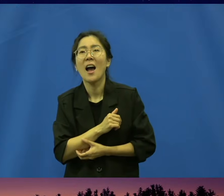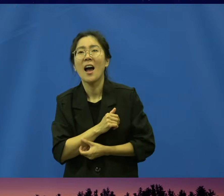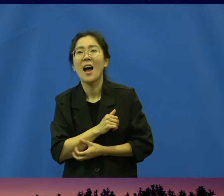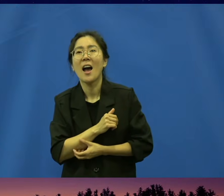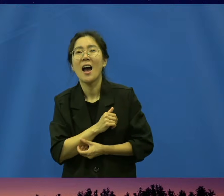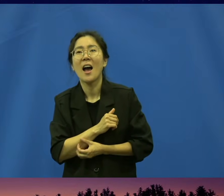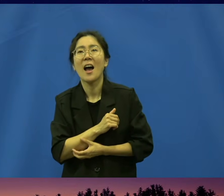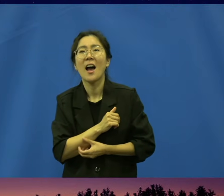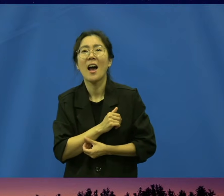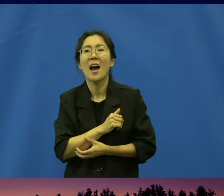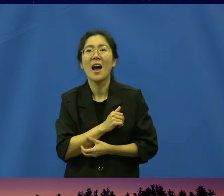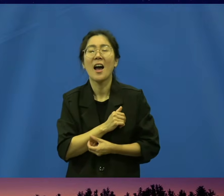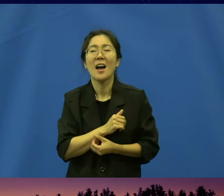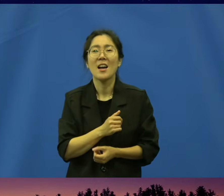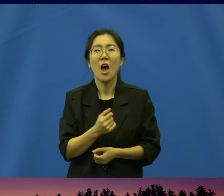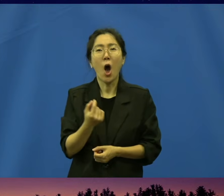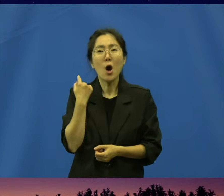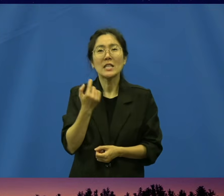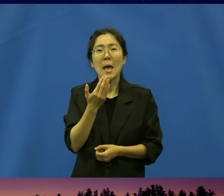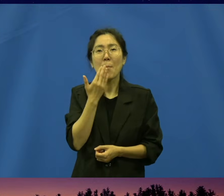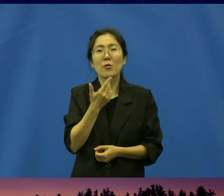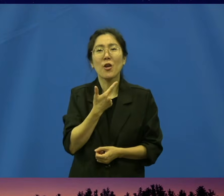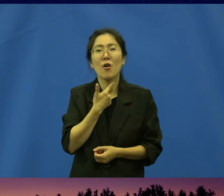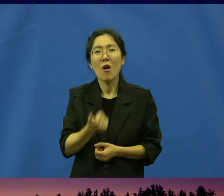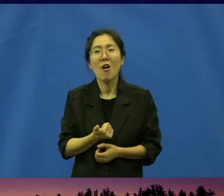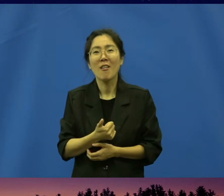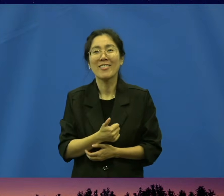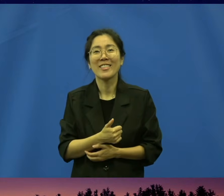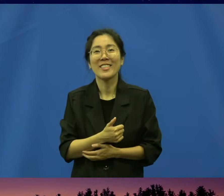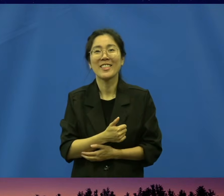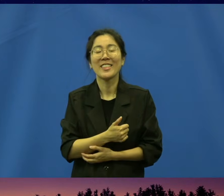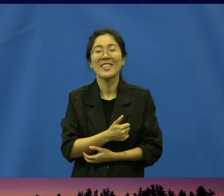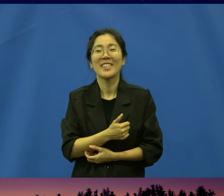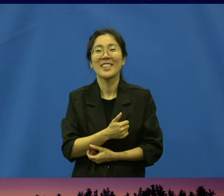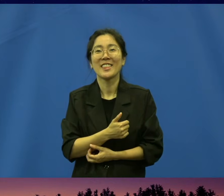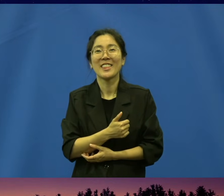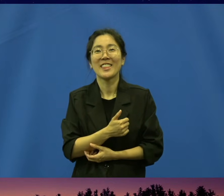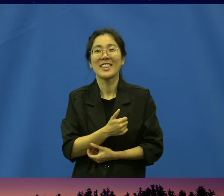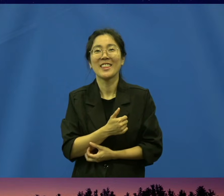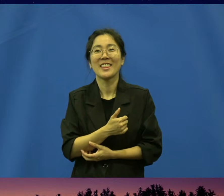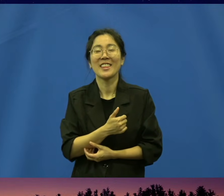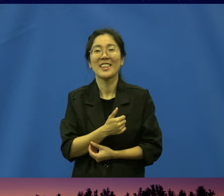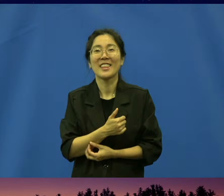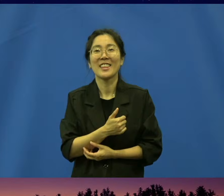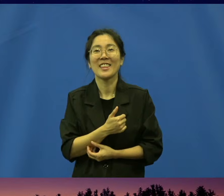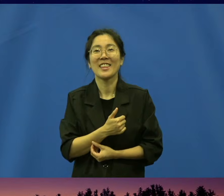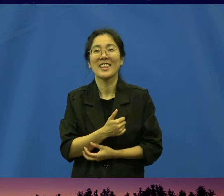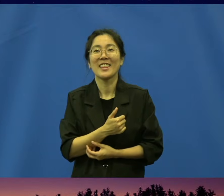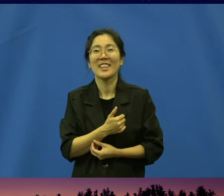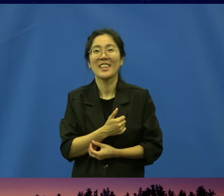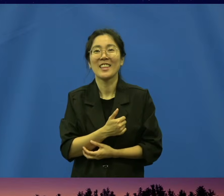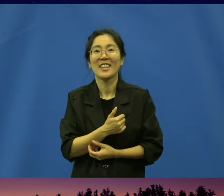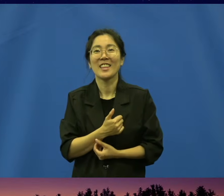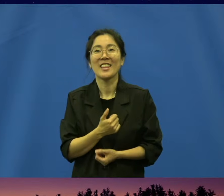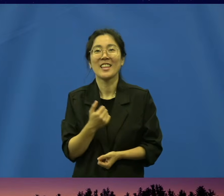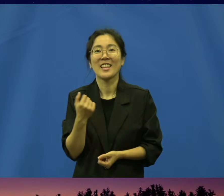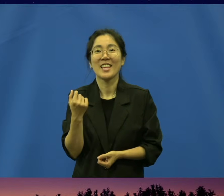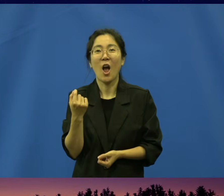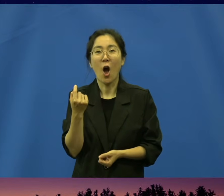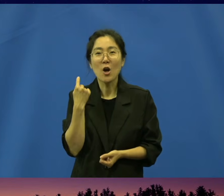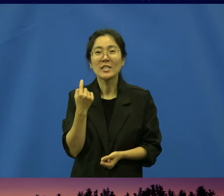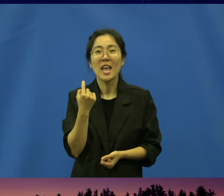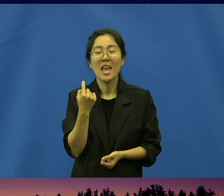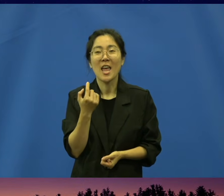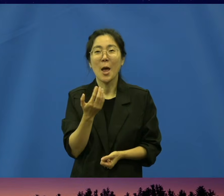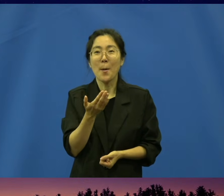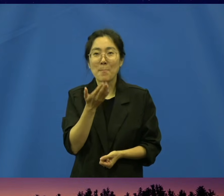Yesterday's meal cooked again. 그게 뭐예요? 제가 이거 한국말로 번역하려면 잘 안 돼요. 어제탕.